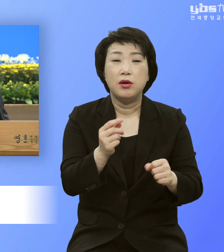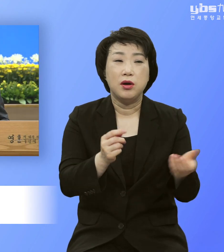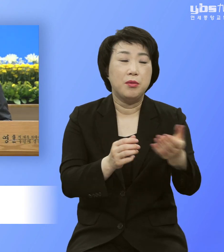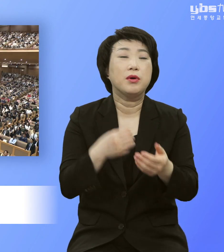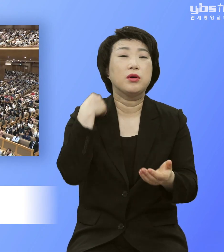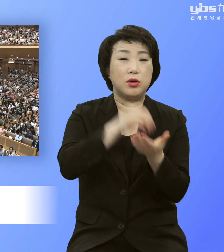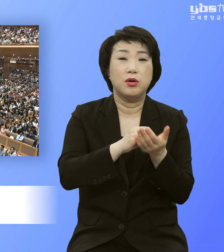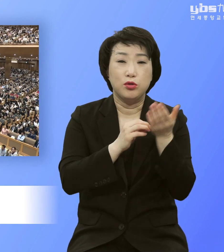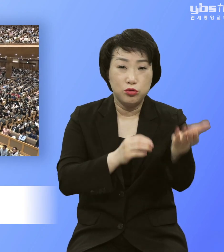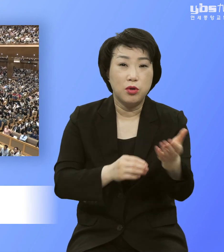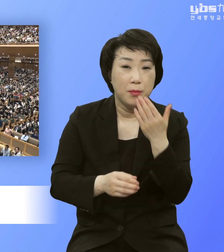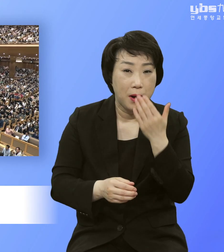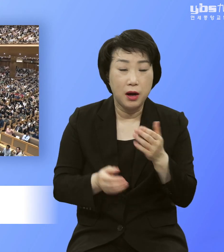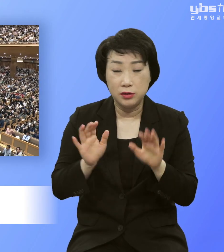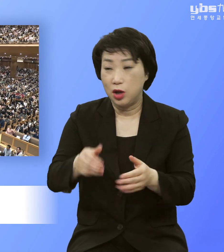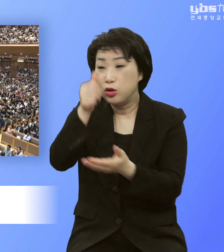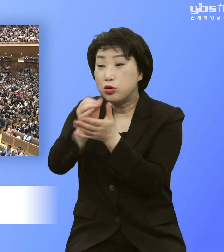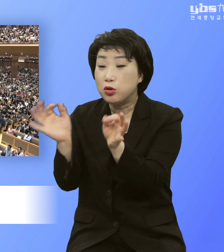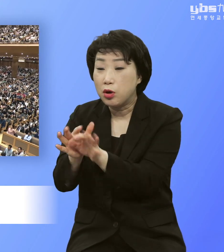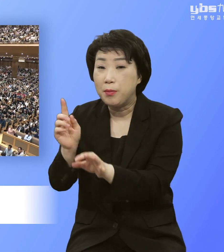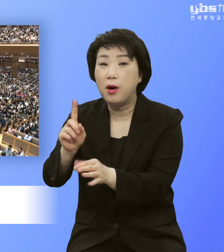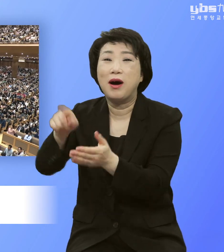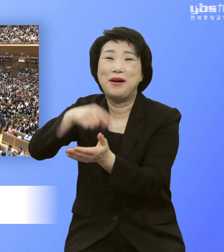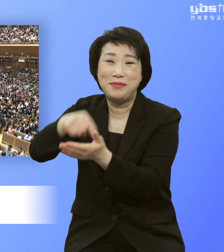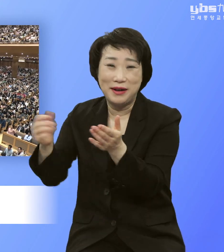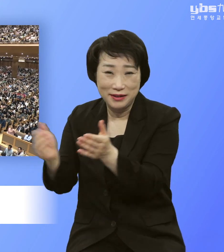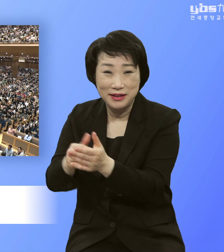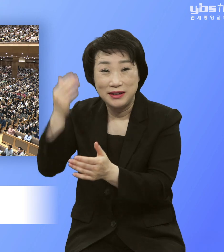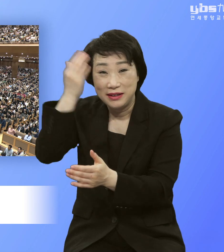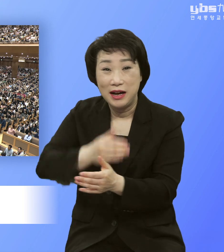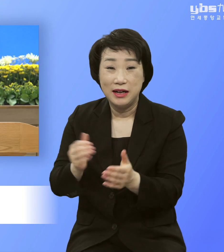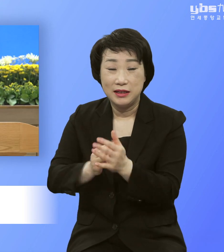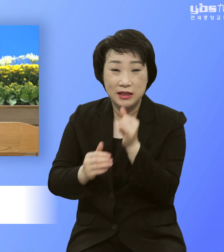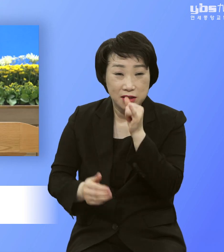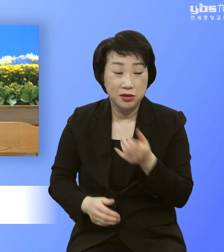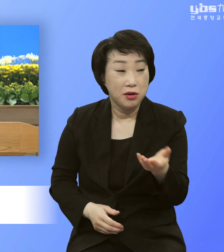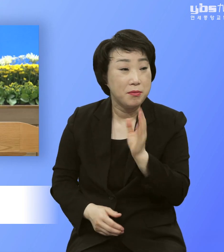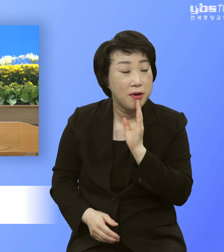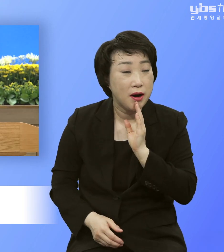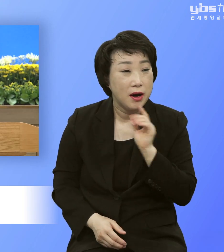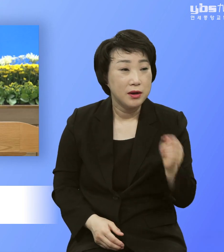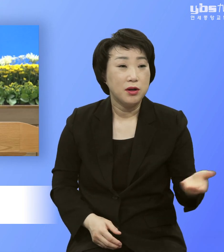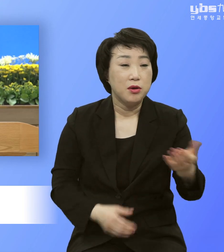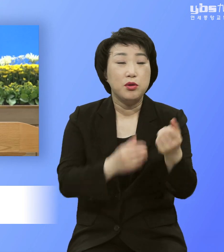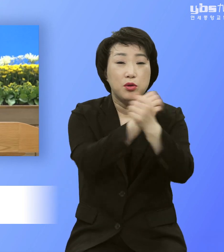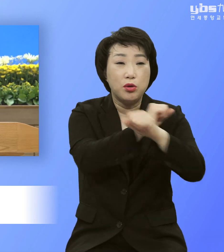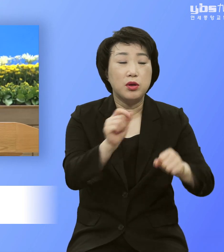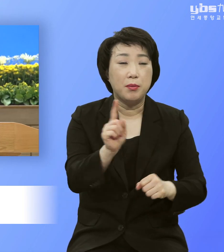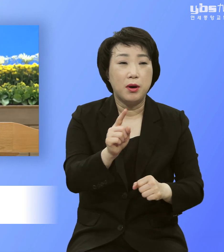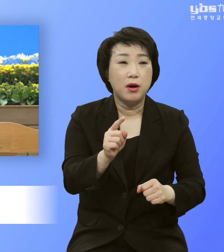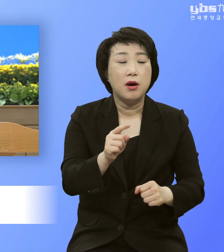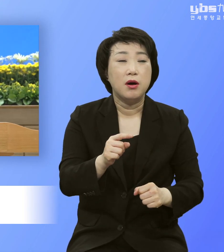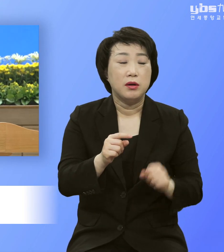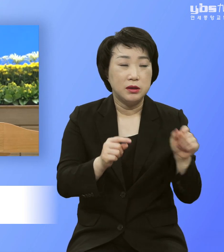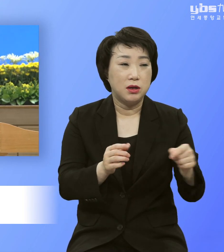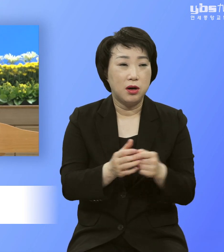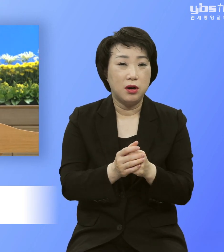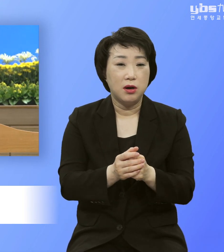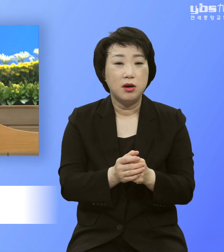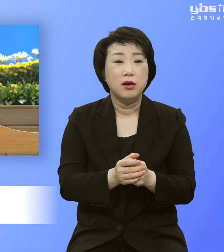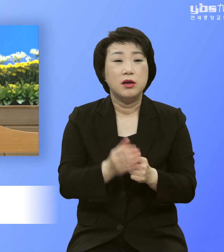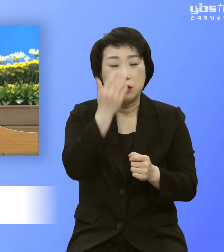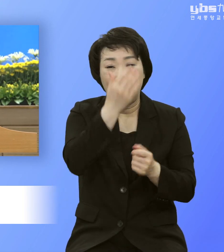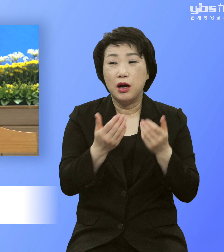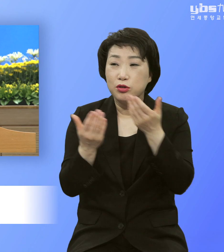합시다. 용서는 빚진 자에게 자유하지 못하나 속죄받는 한 자유한데, 그러나 은혜